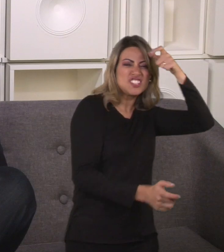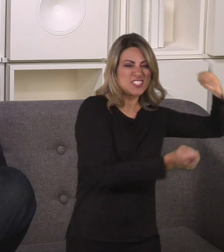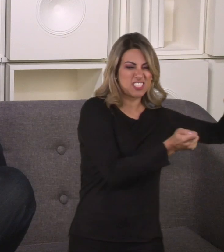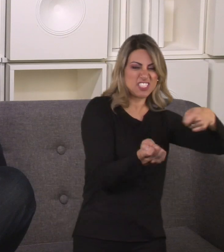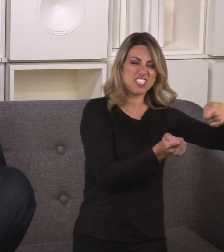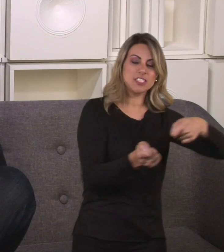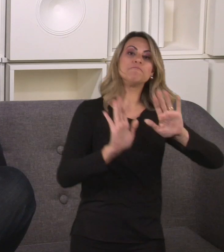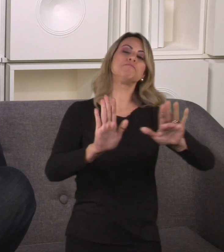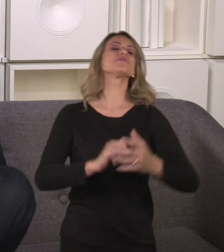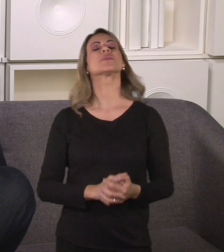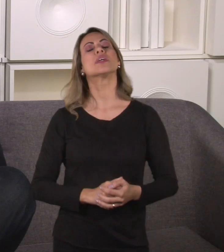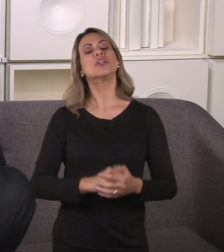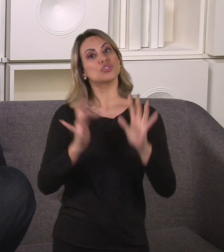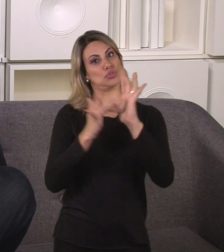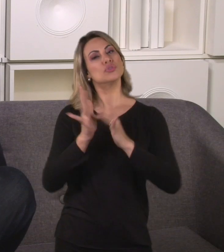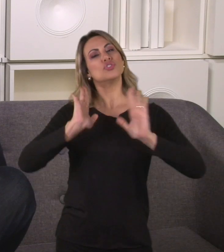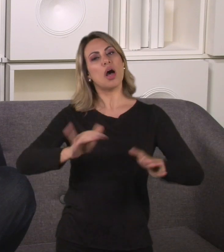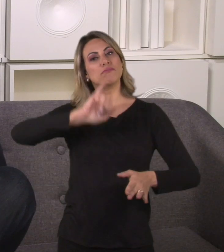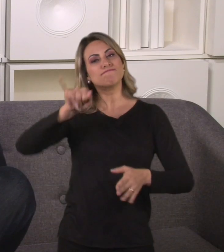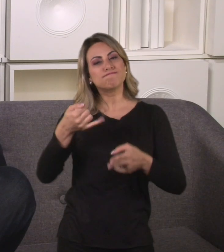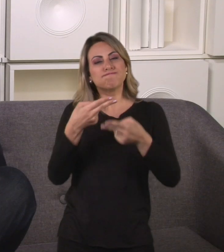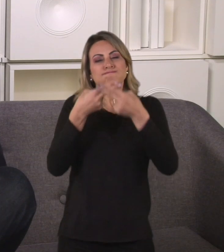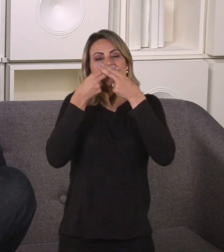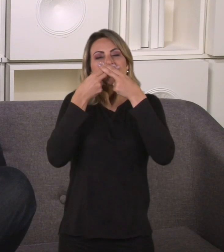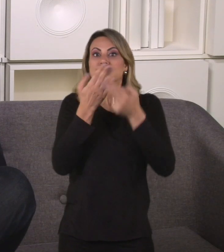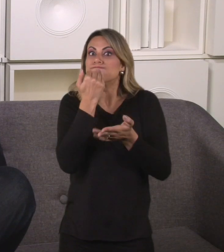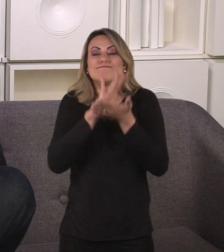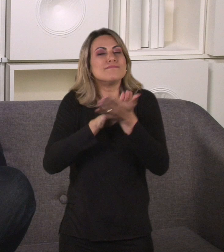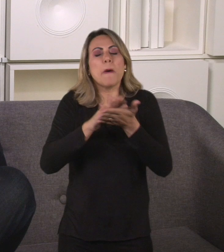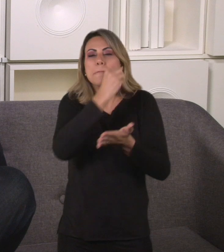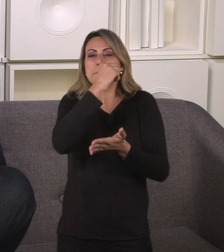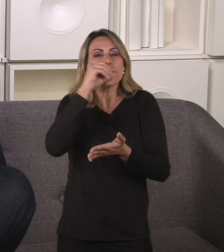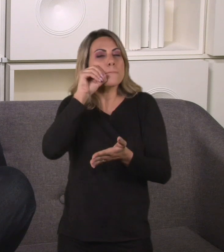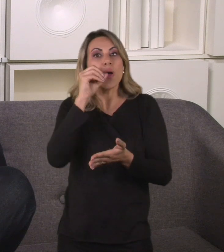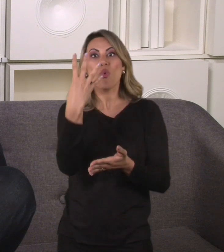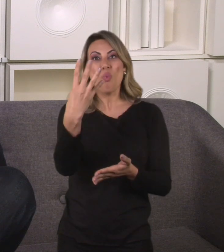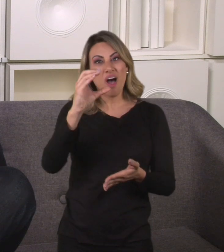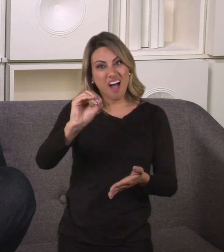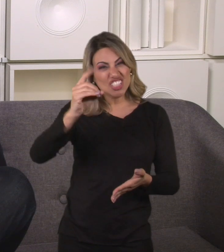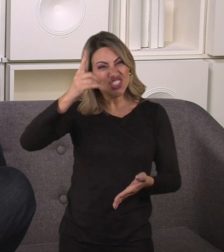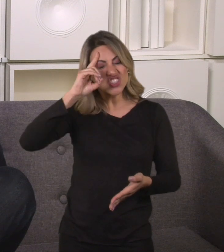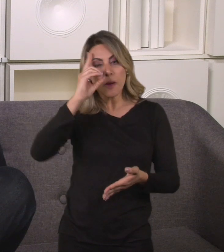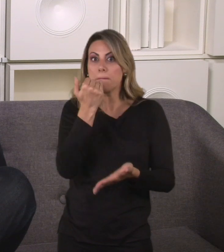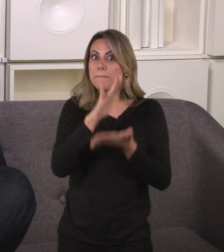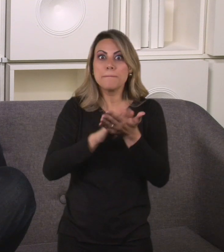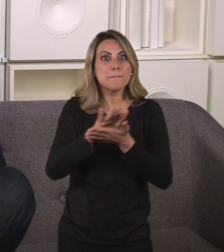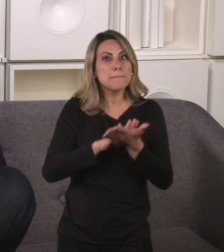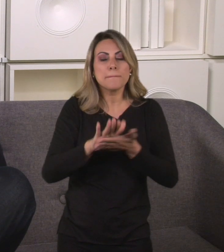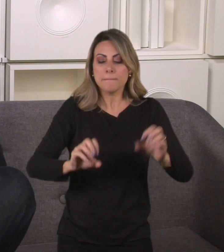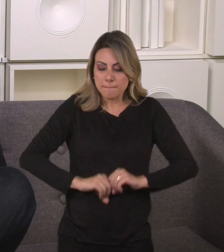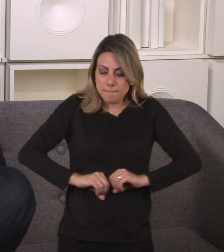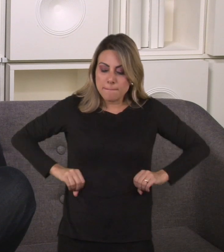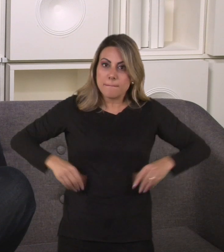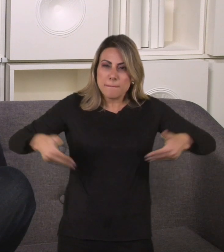pelo diabo. Depois de jejuar 40 dias e 40 noites, teve fome. O tentador aproximou-se dele e disse: Se és o